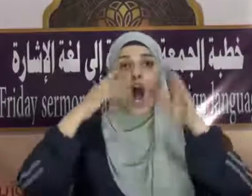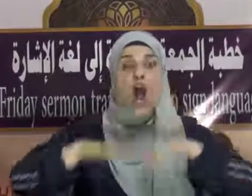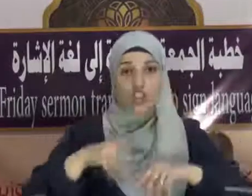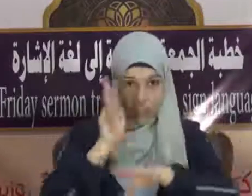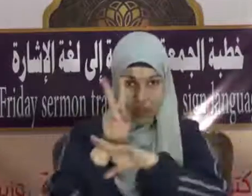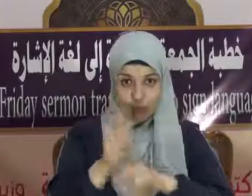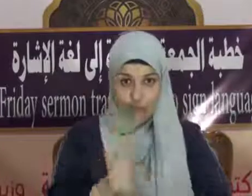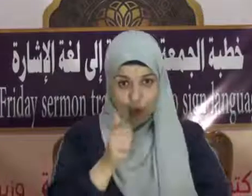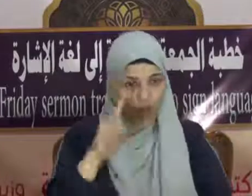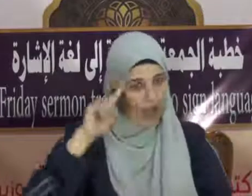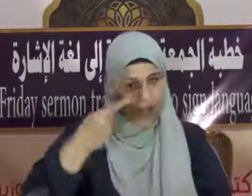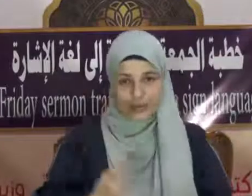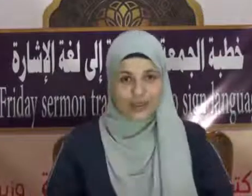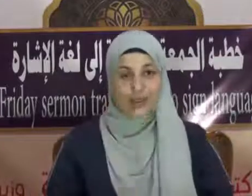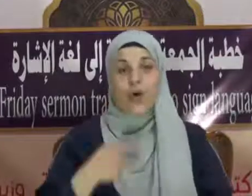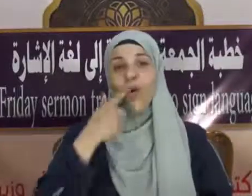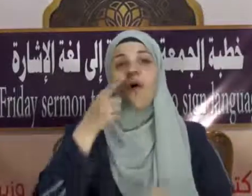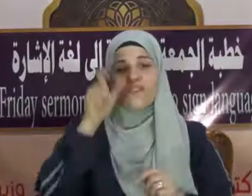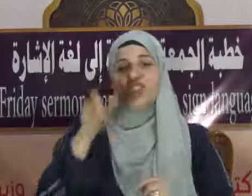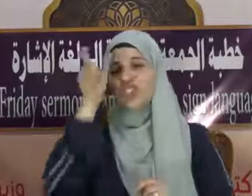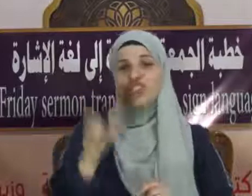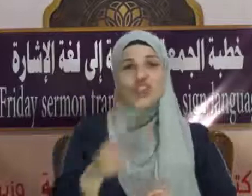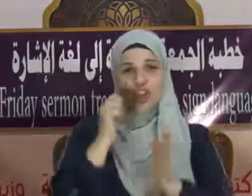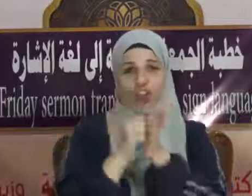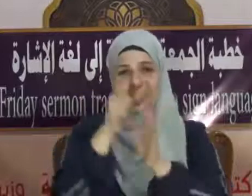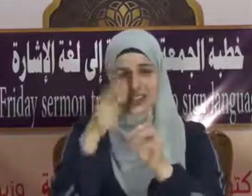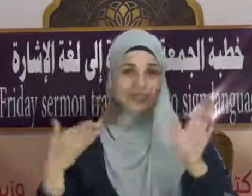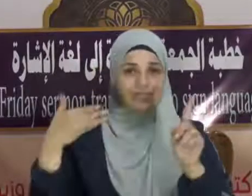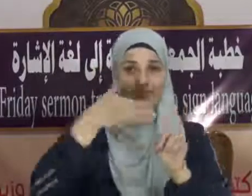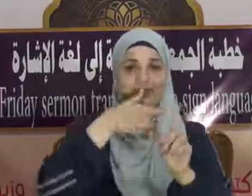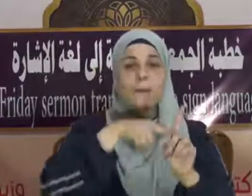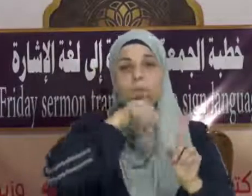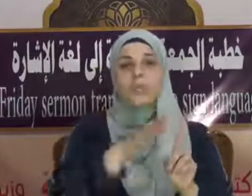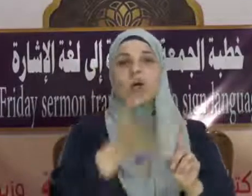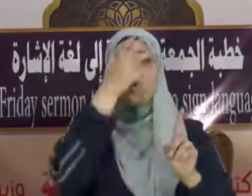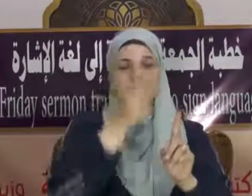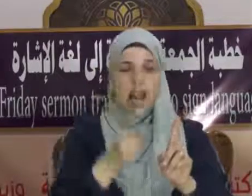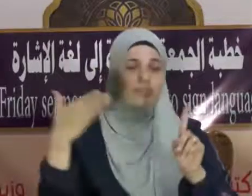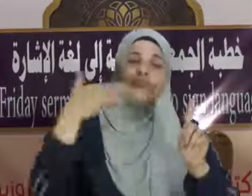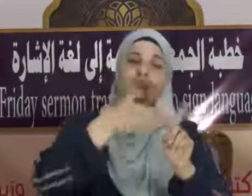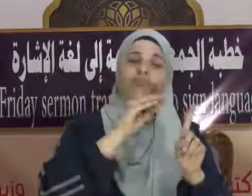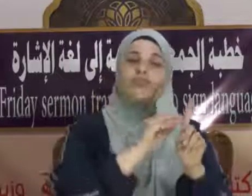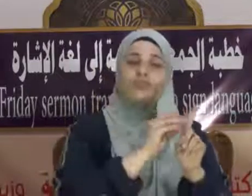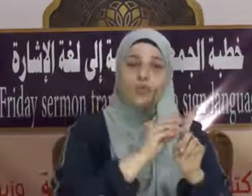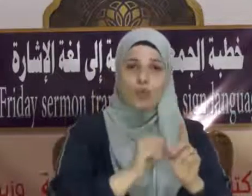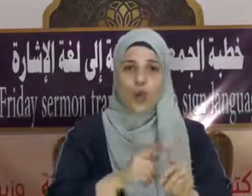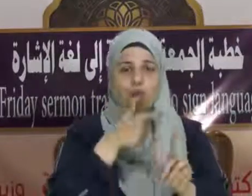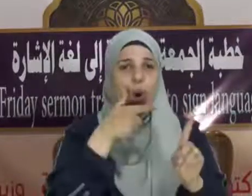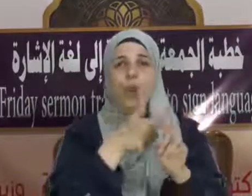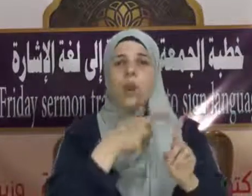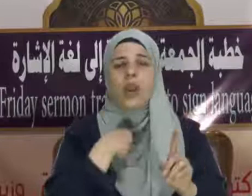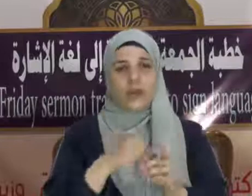الوقت. وعندما جاء أحد الجيران لسيدنا رسول الله صلى الله عليه وسلم